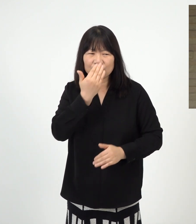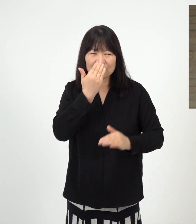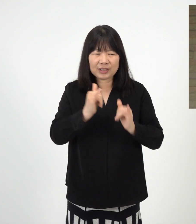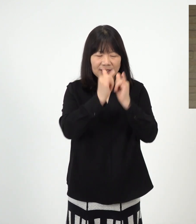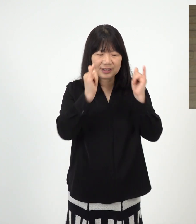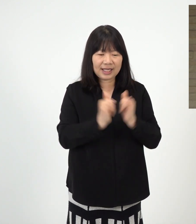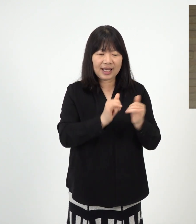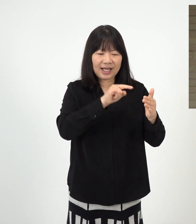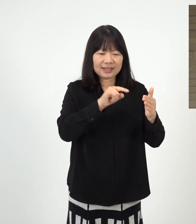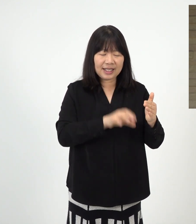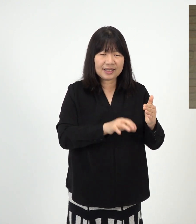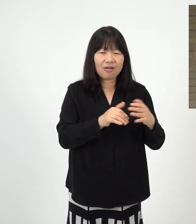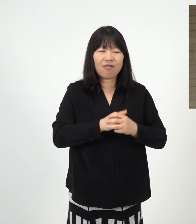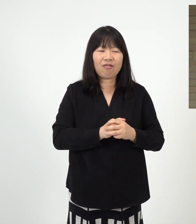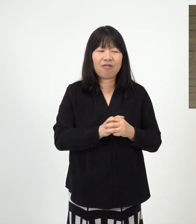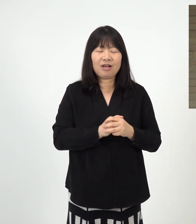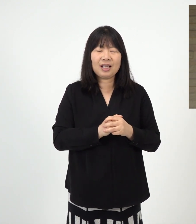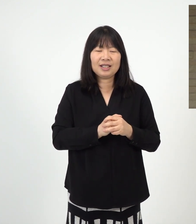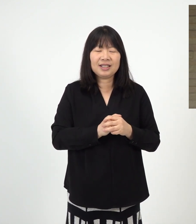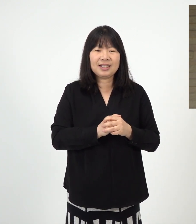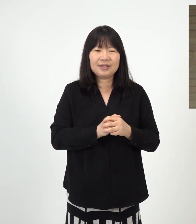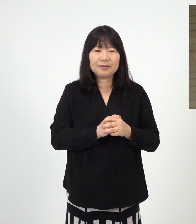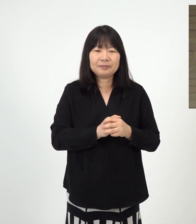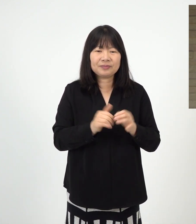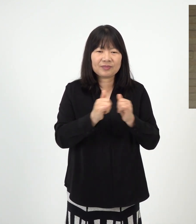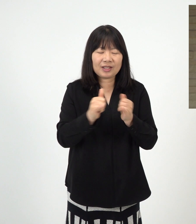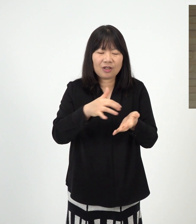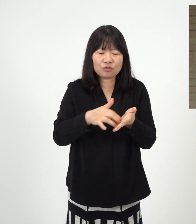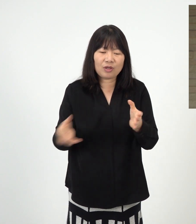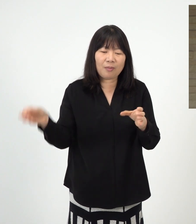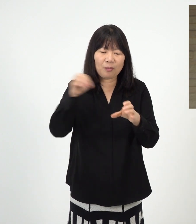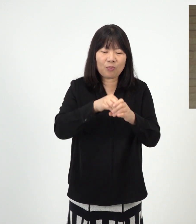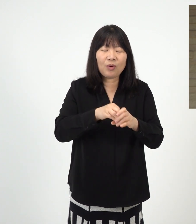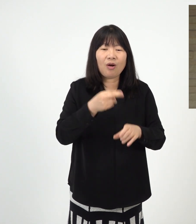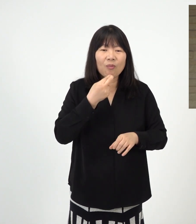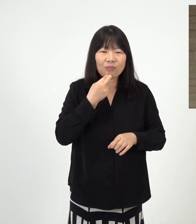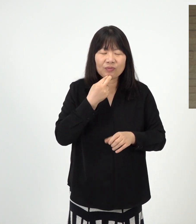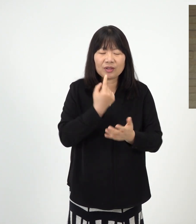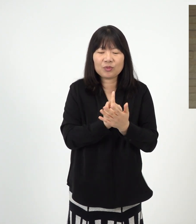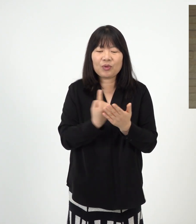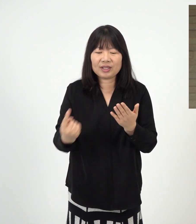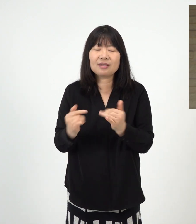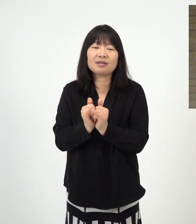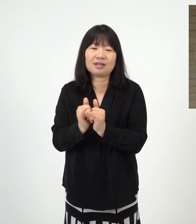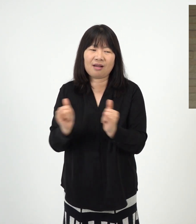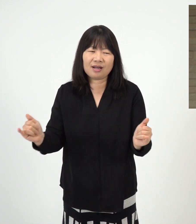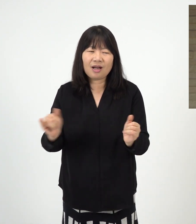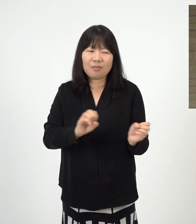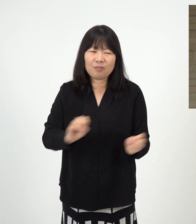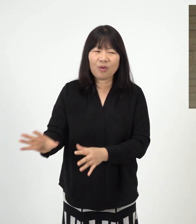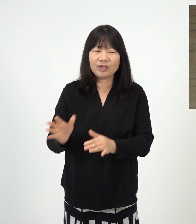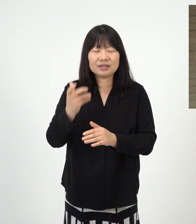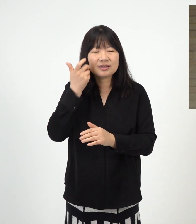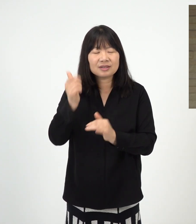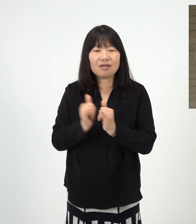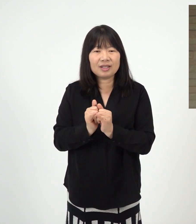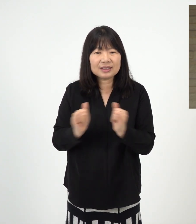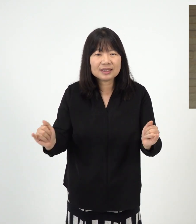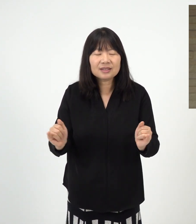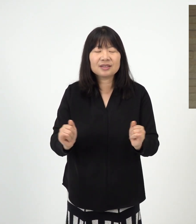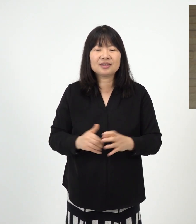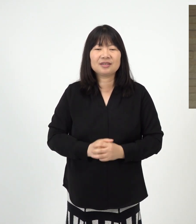사회에서도 인간 명수에도 못 들어가던 소외된 영혼들, 버려진 영혼들, 잉여